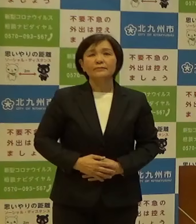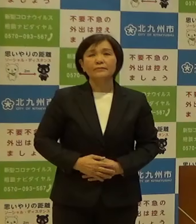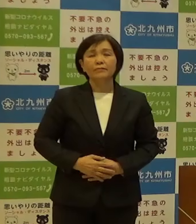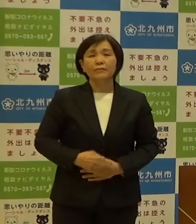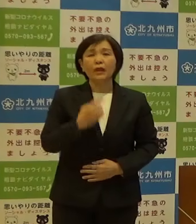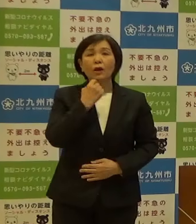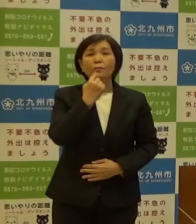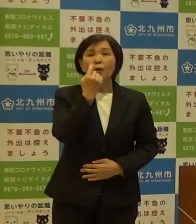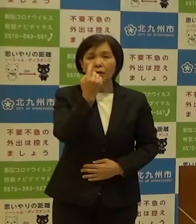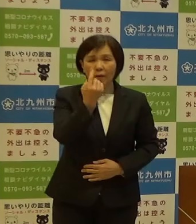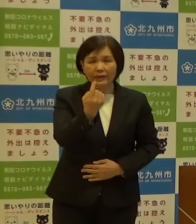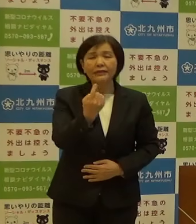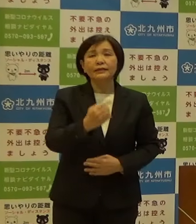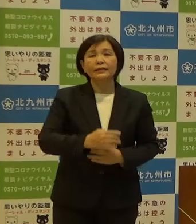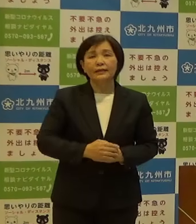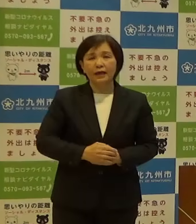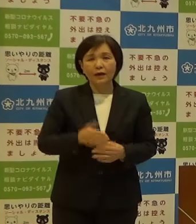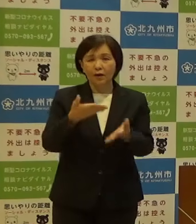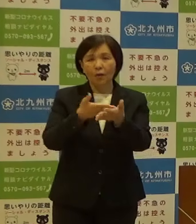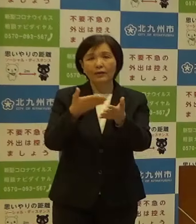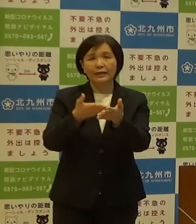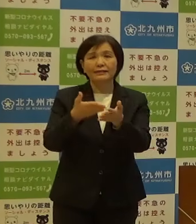あともう一点ですね、